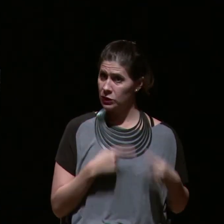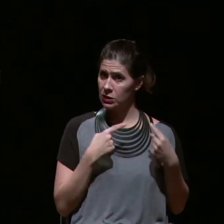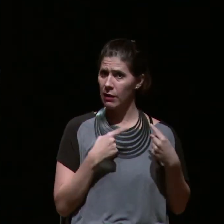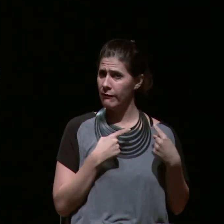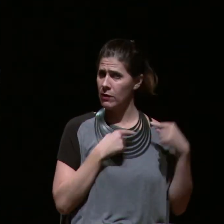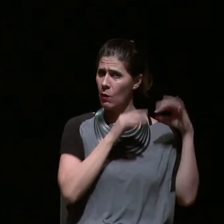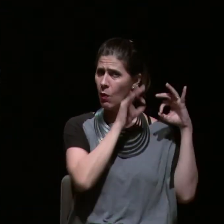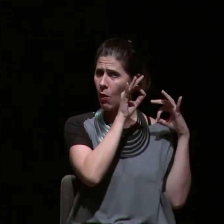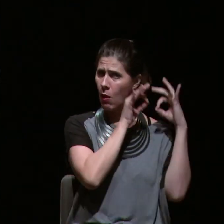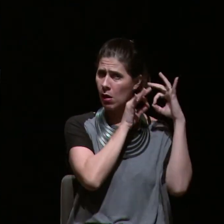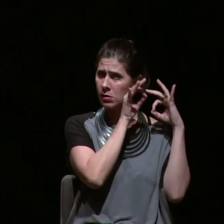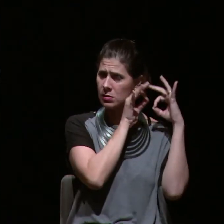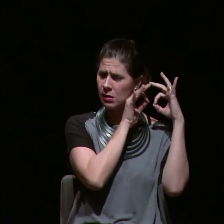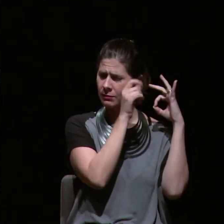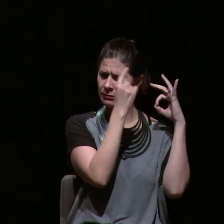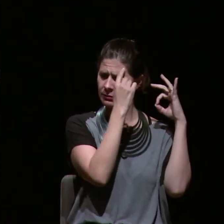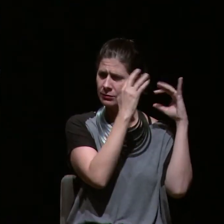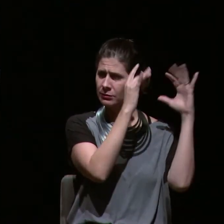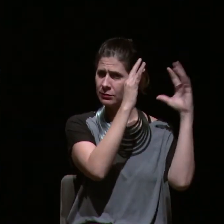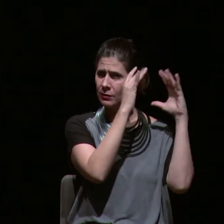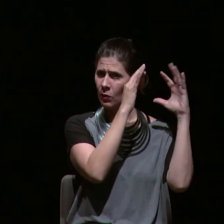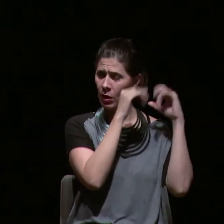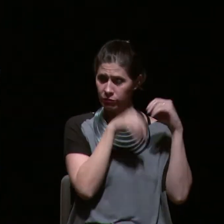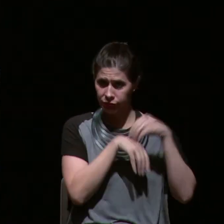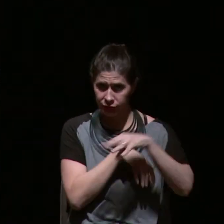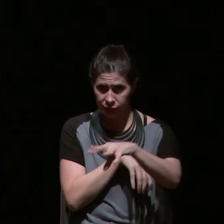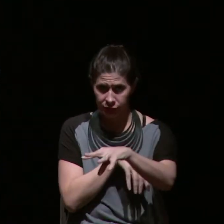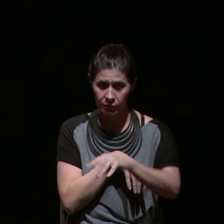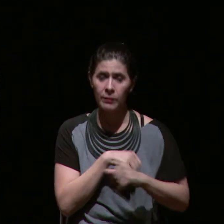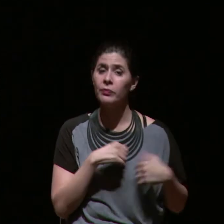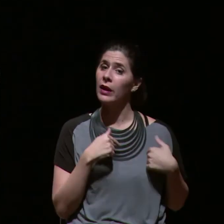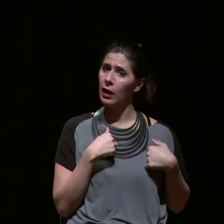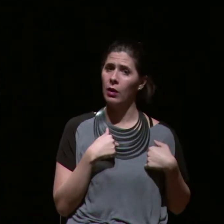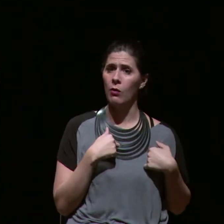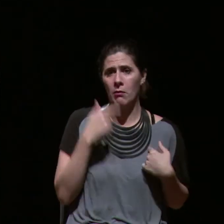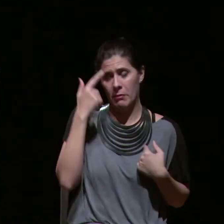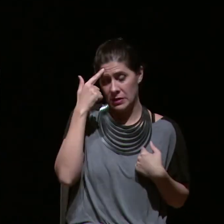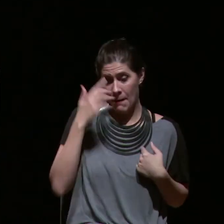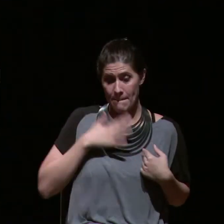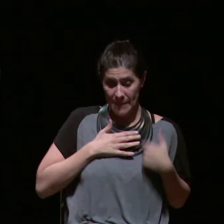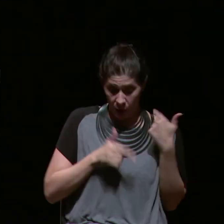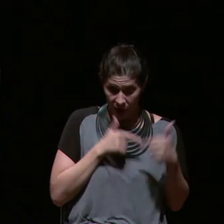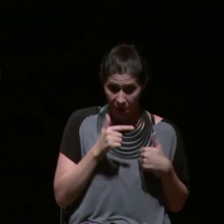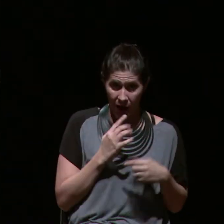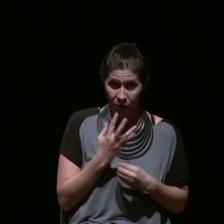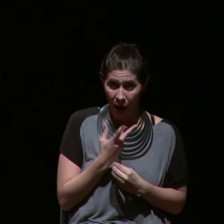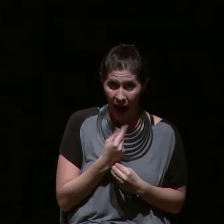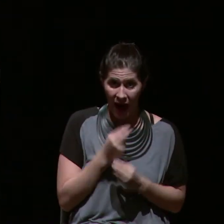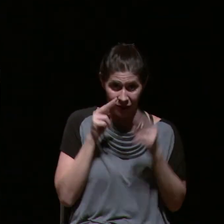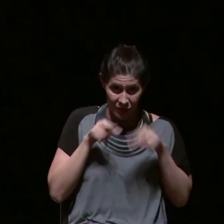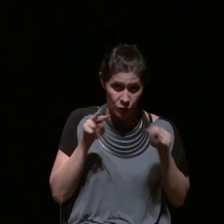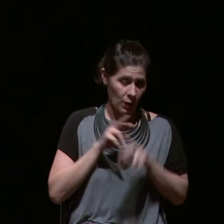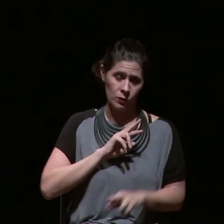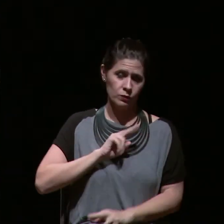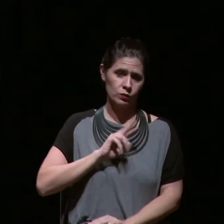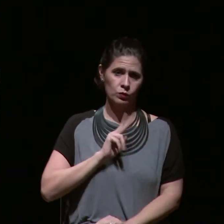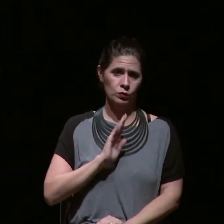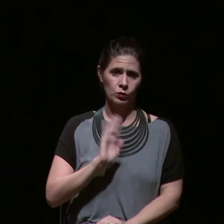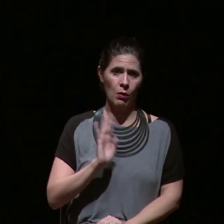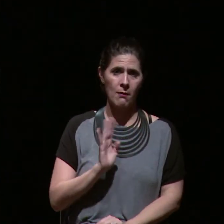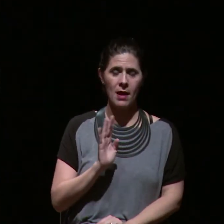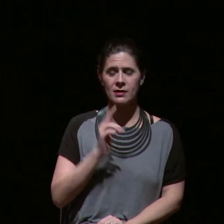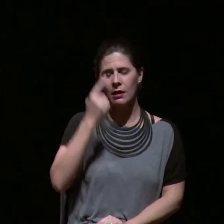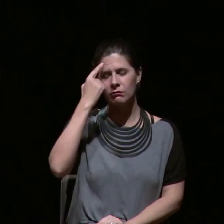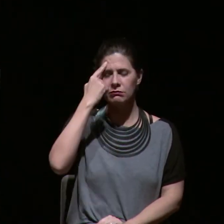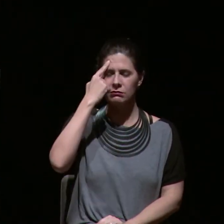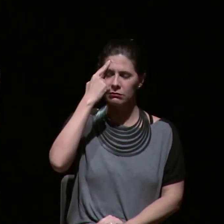para fora do meu trabalho, quero dizer. Hoje eu não pretendo falar sobre o meu trabalho de artes visuais, é uma reflexão um pouco mais